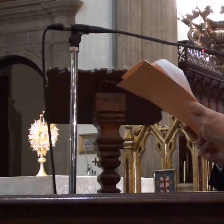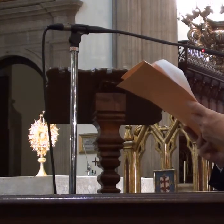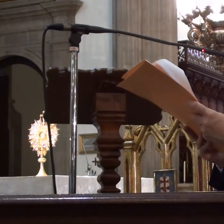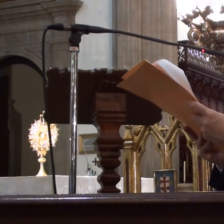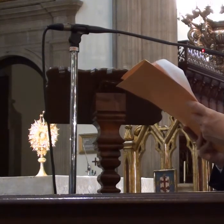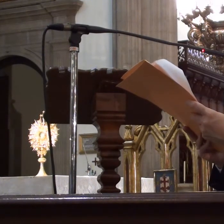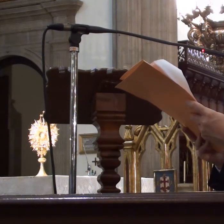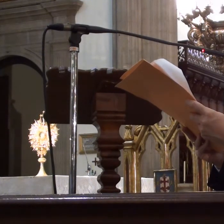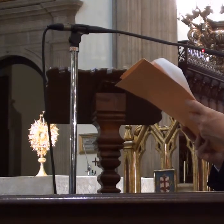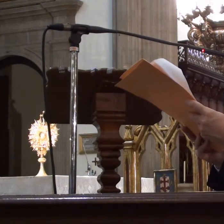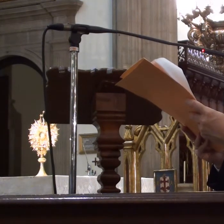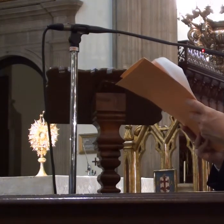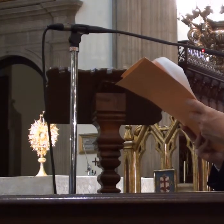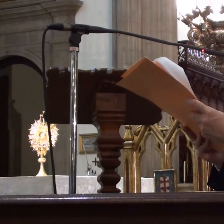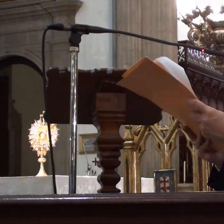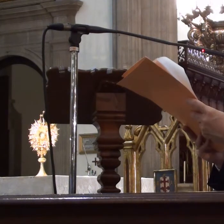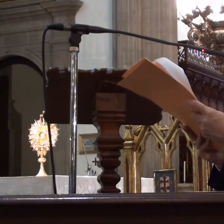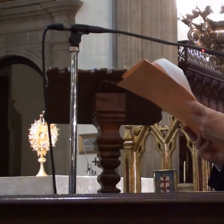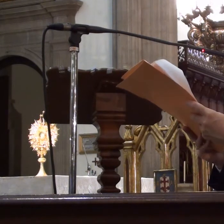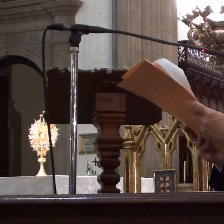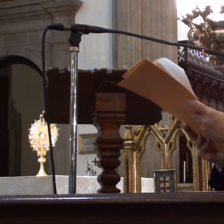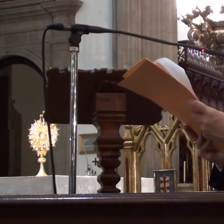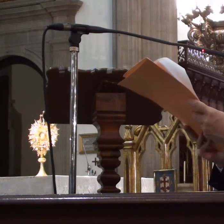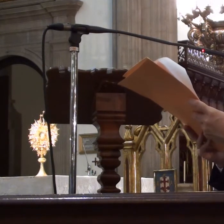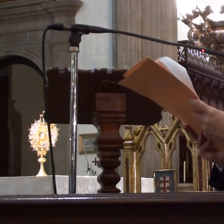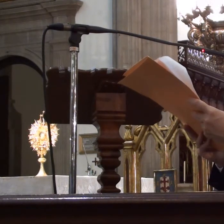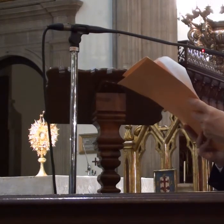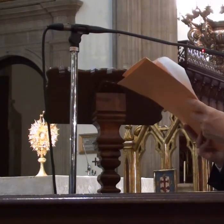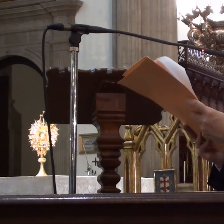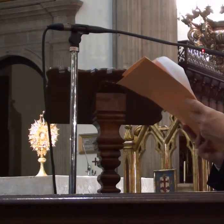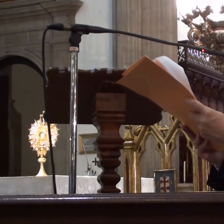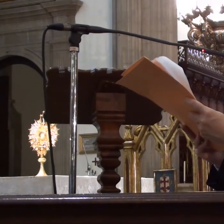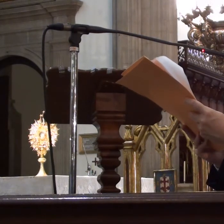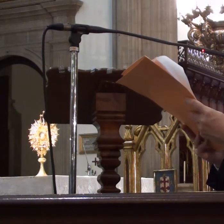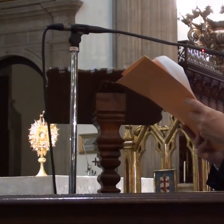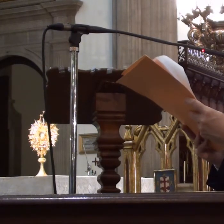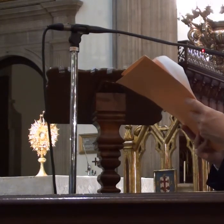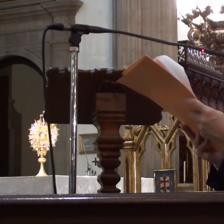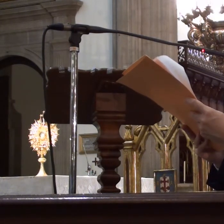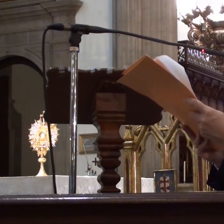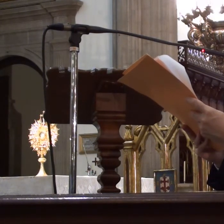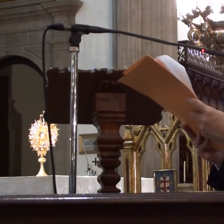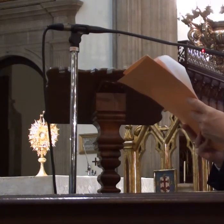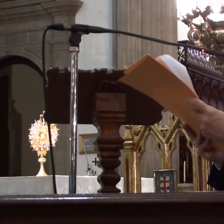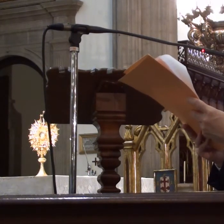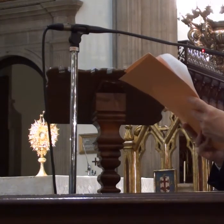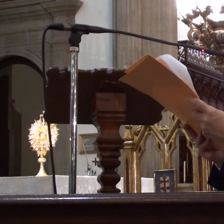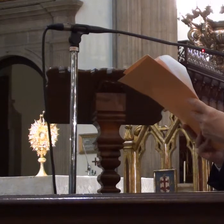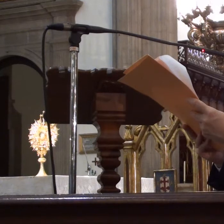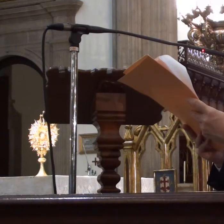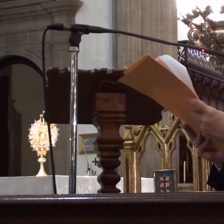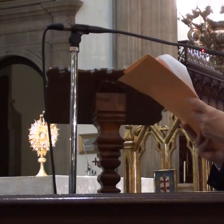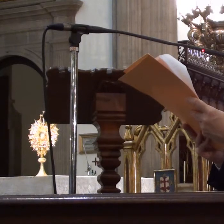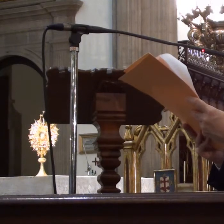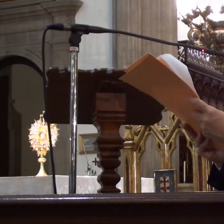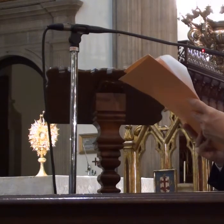lo que se alegrarían de tus comuniones Jesús llevado por María a la casa